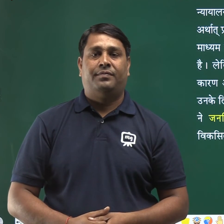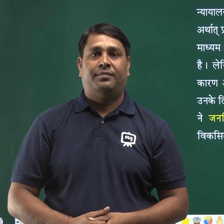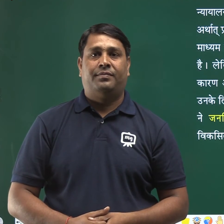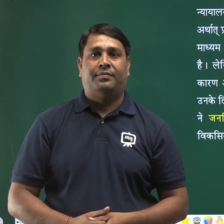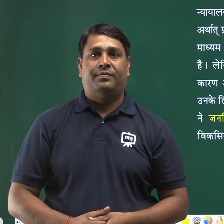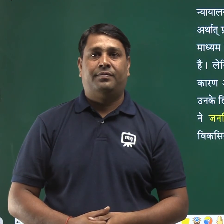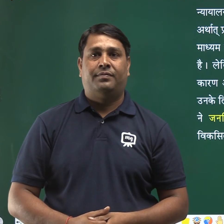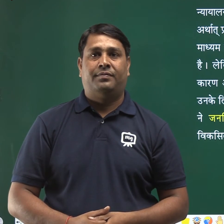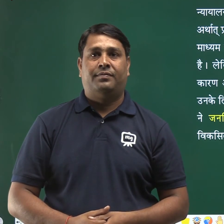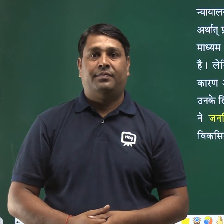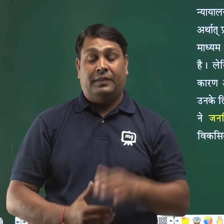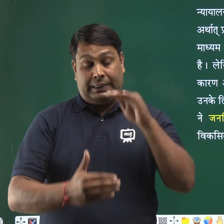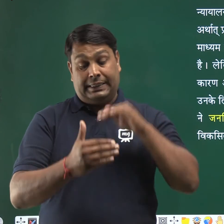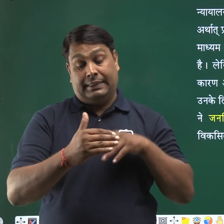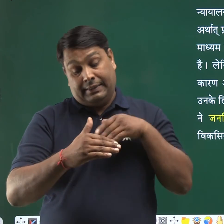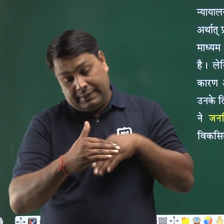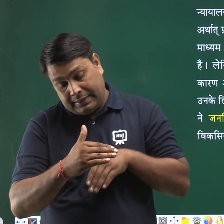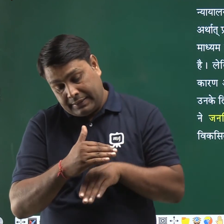शरण में जा सकते हैं।